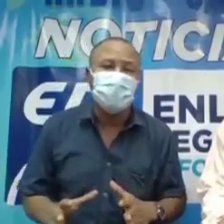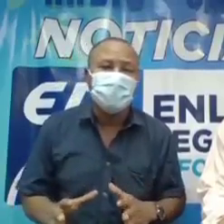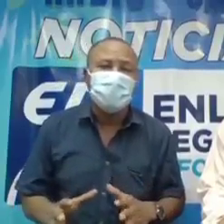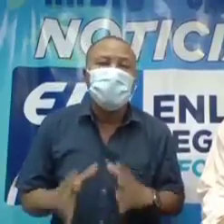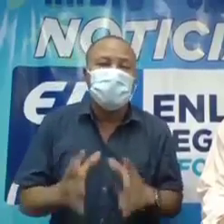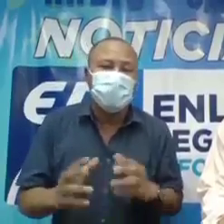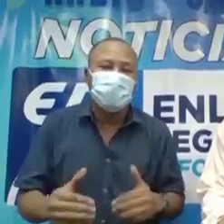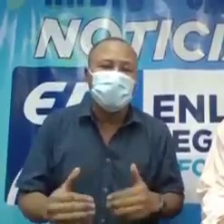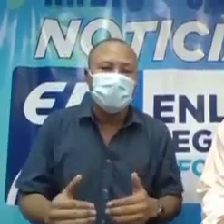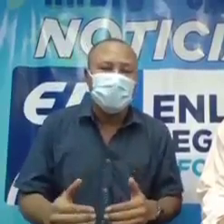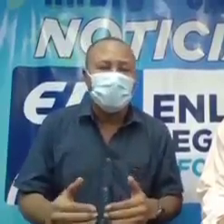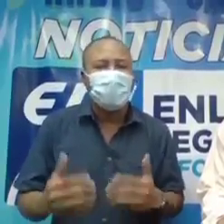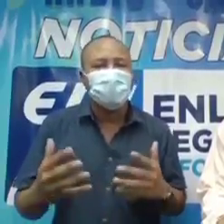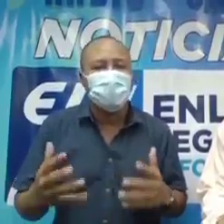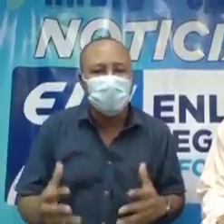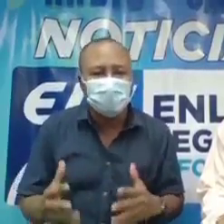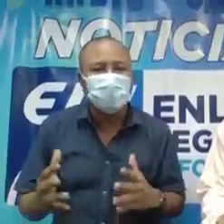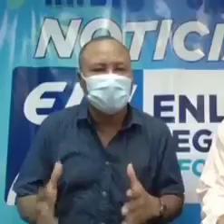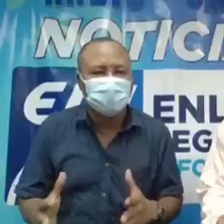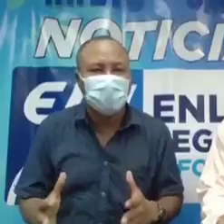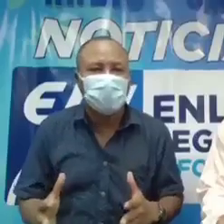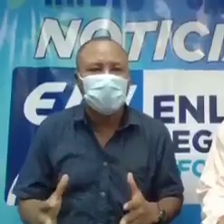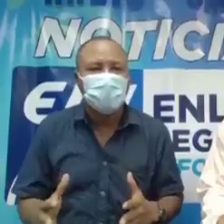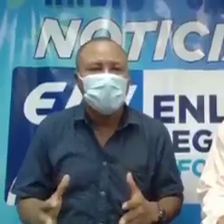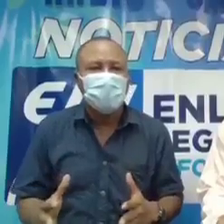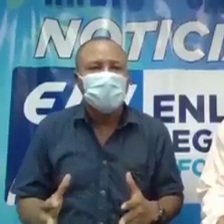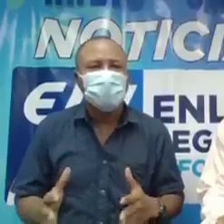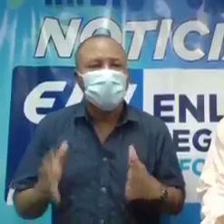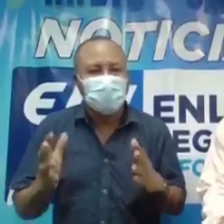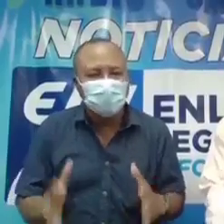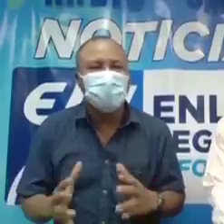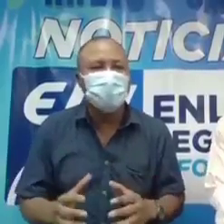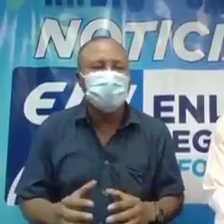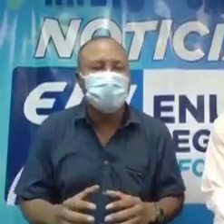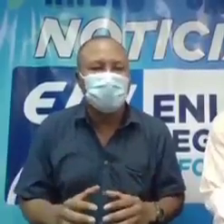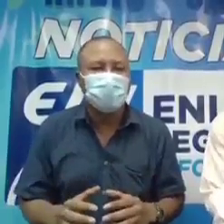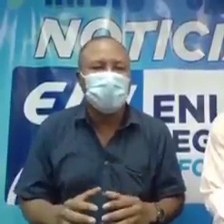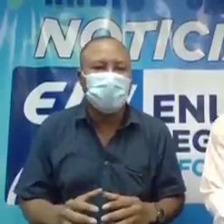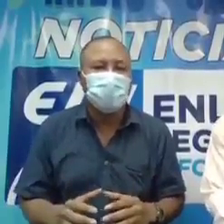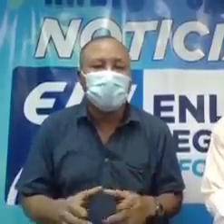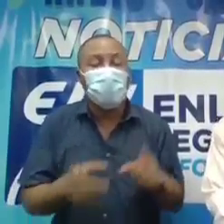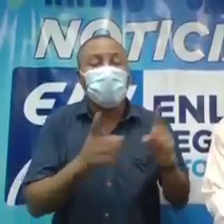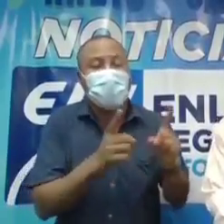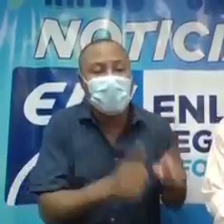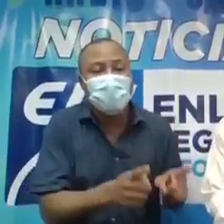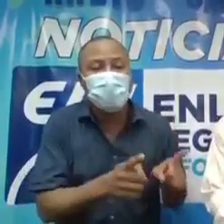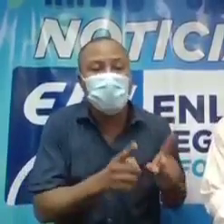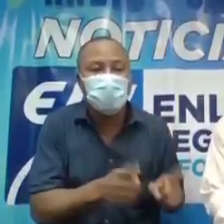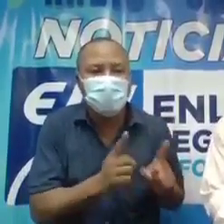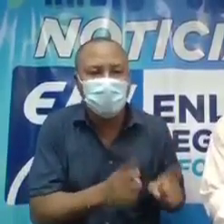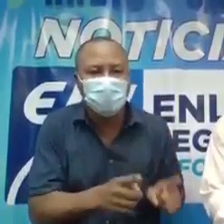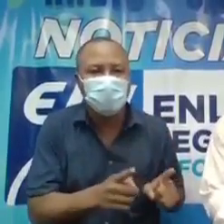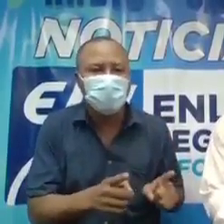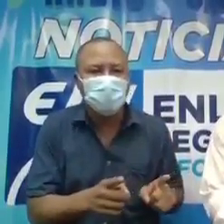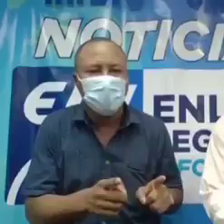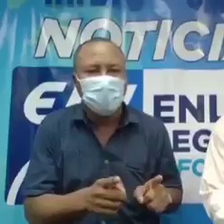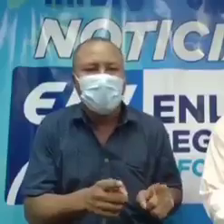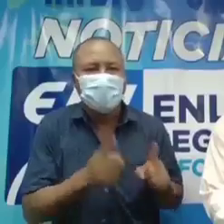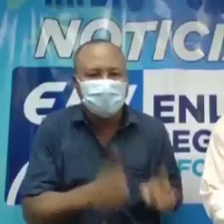base impedir a Esmeralda que tenga su casa municipal recuperada. Lo que ellos no